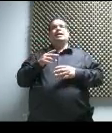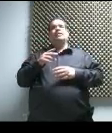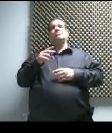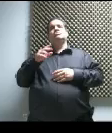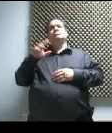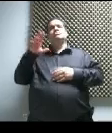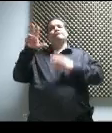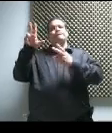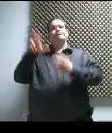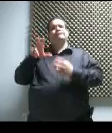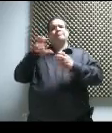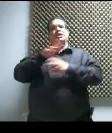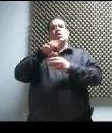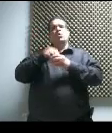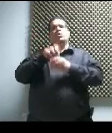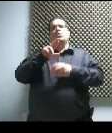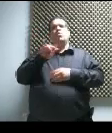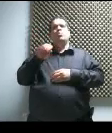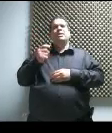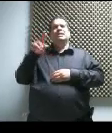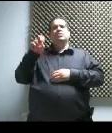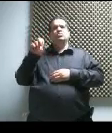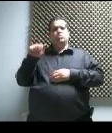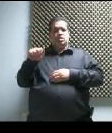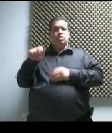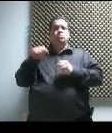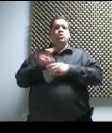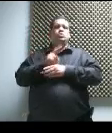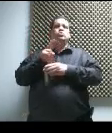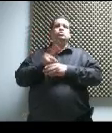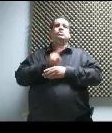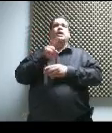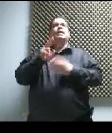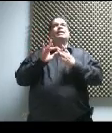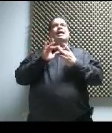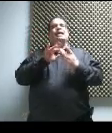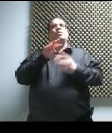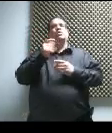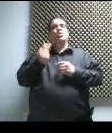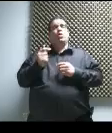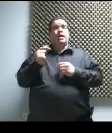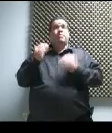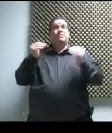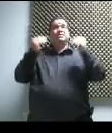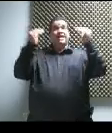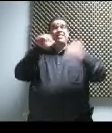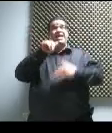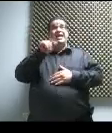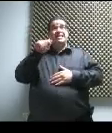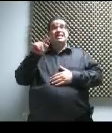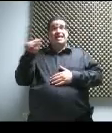roaming en los Estados Unidos desde solo $14.99 mensual. AT&T, la red 4G más avanzada. Detalles en la prensa.